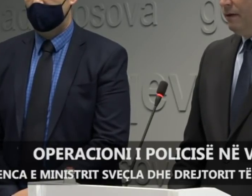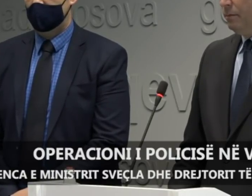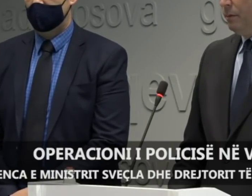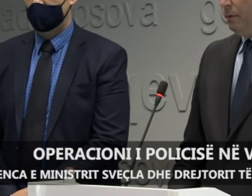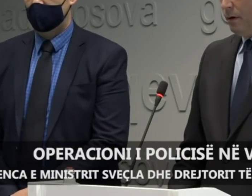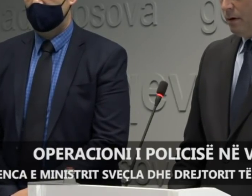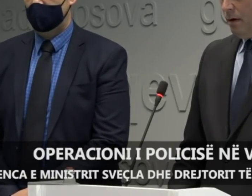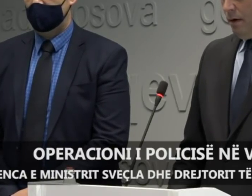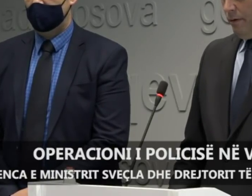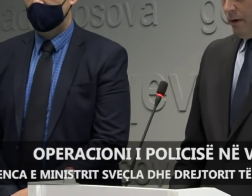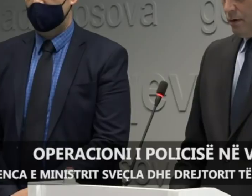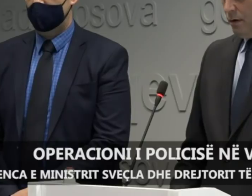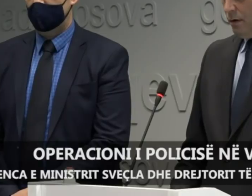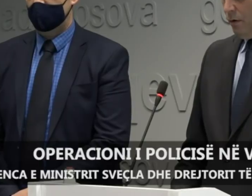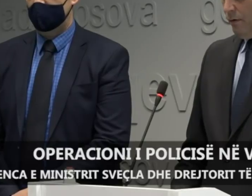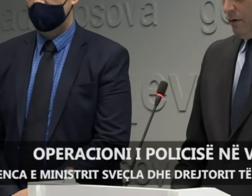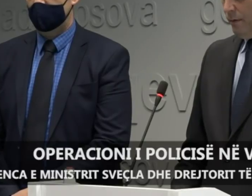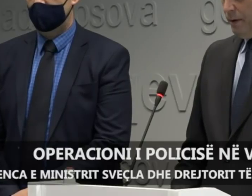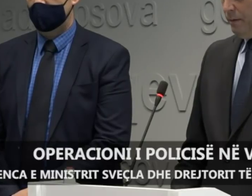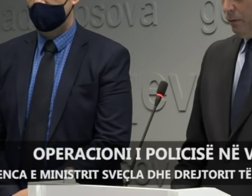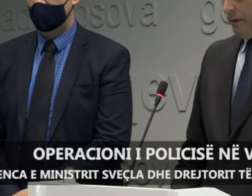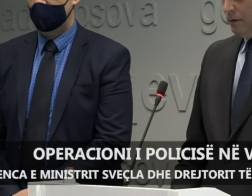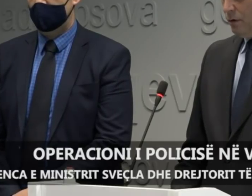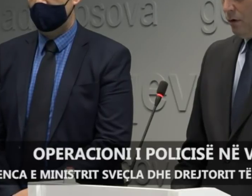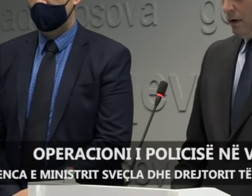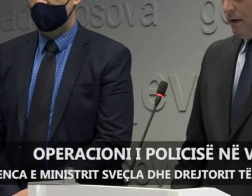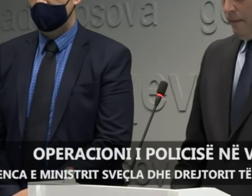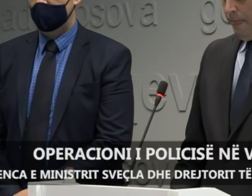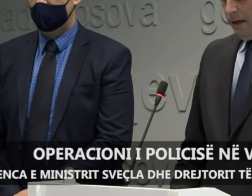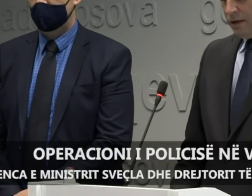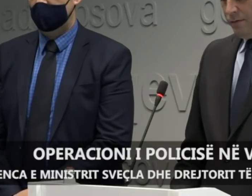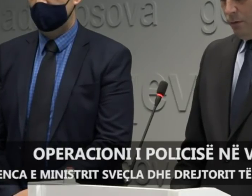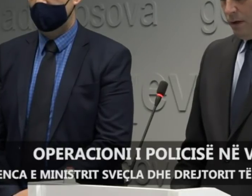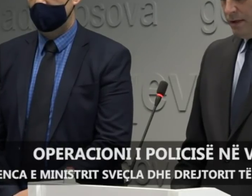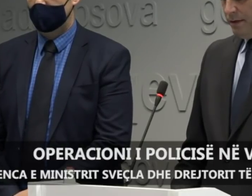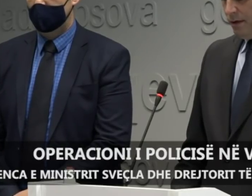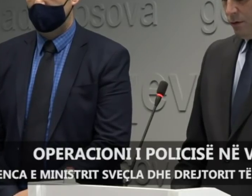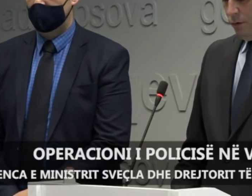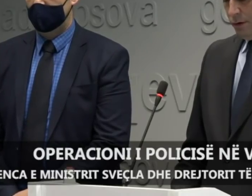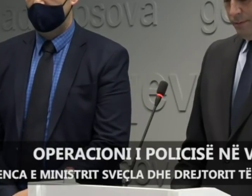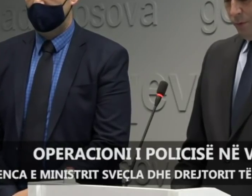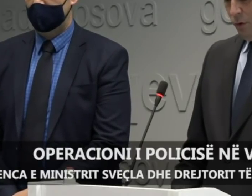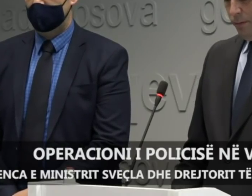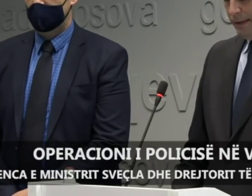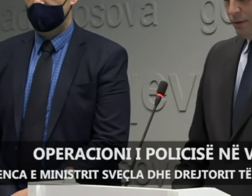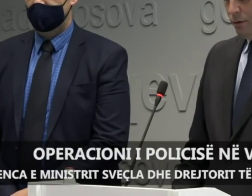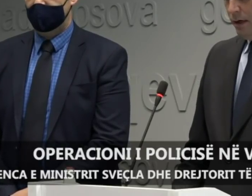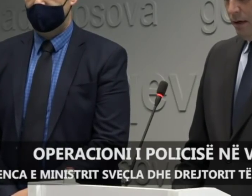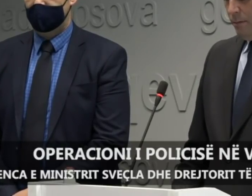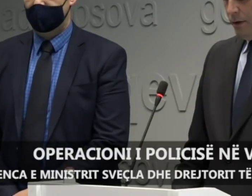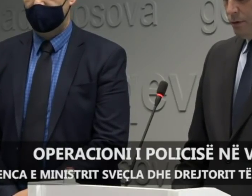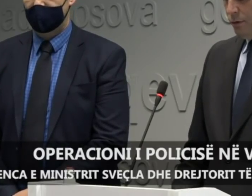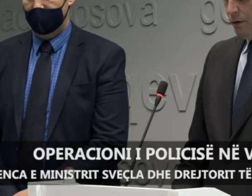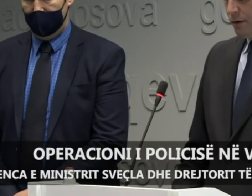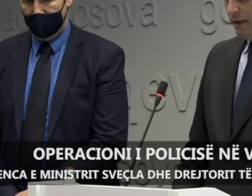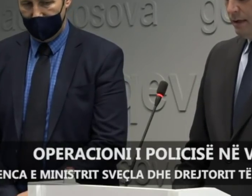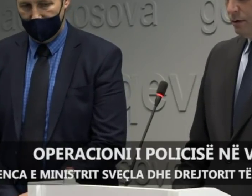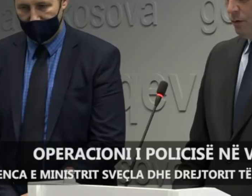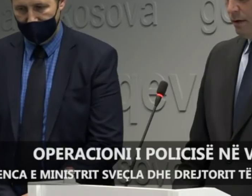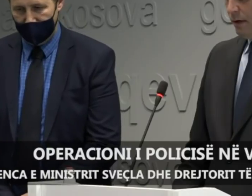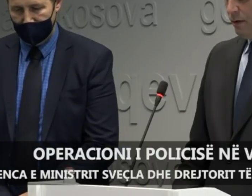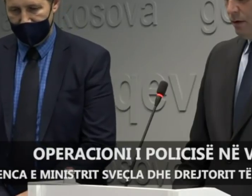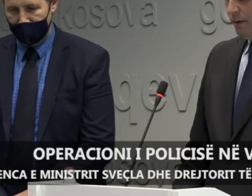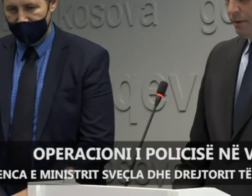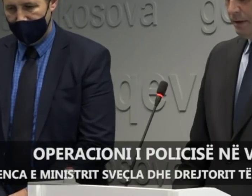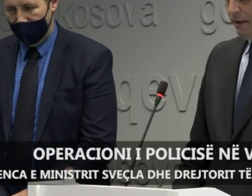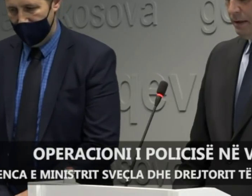gati një vit më parë dhe që veprimet operacionale janë zhvilluar gjatë gjithë kohës. Operacioni policor është